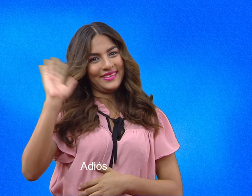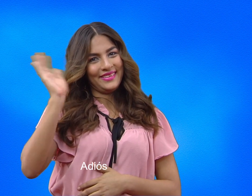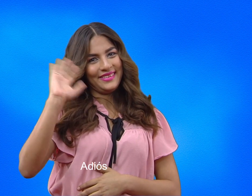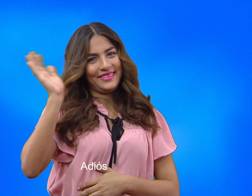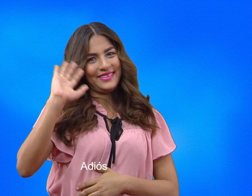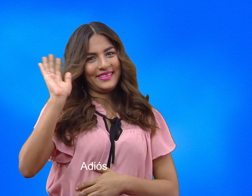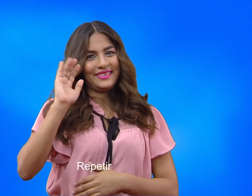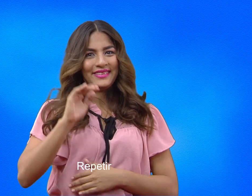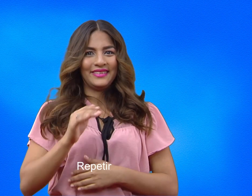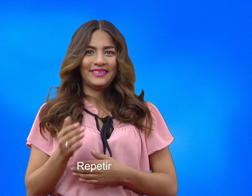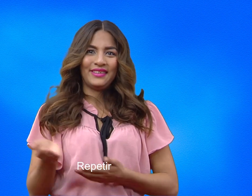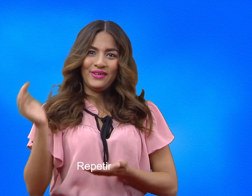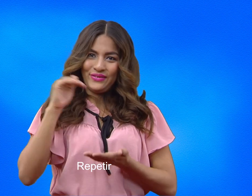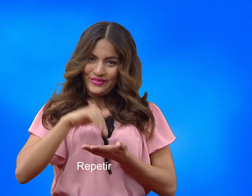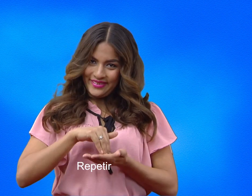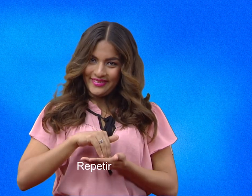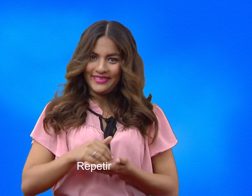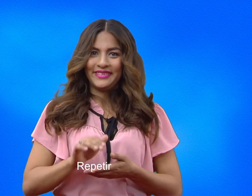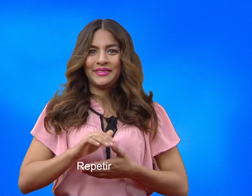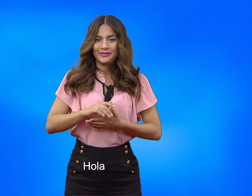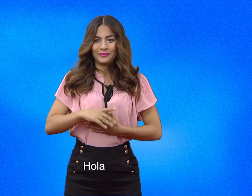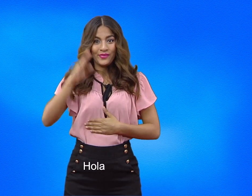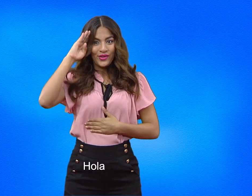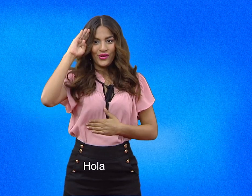Adiós. Repetir. Hola.